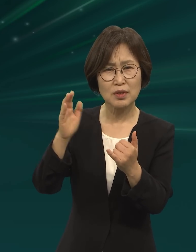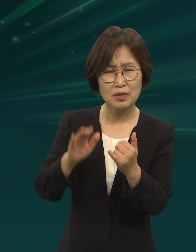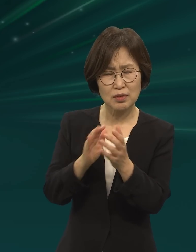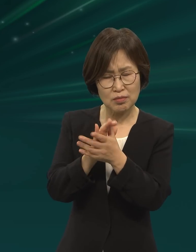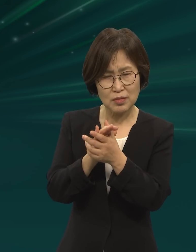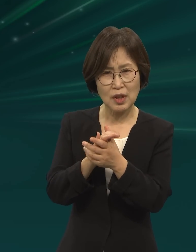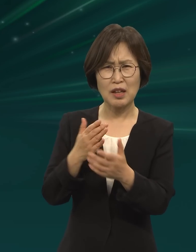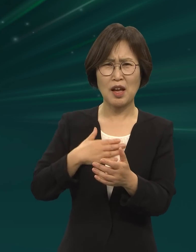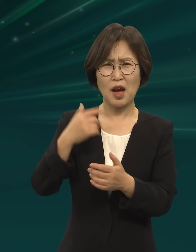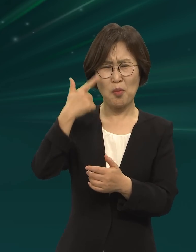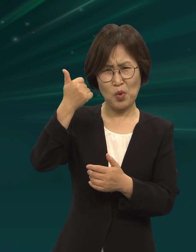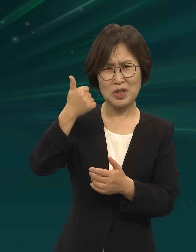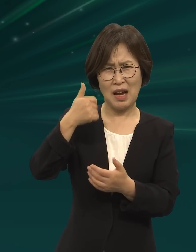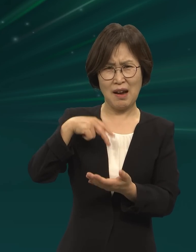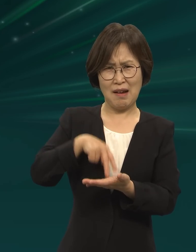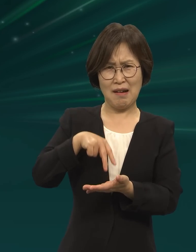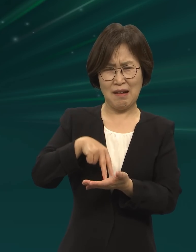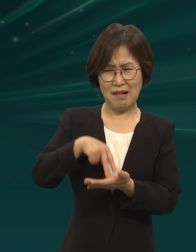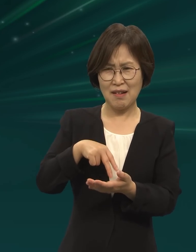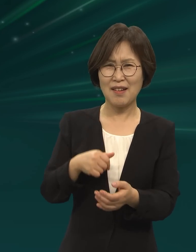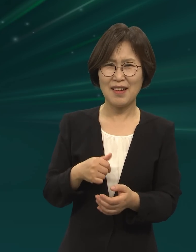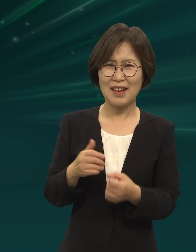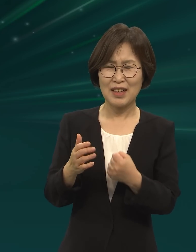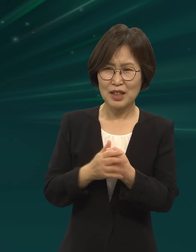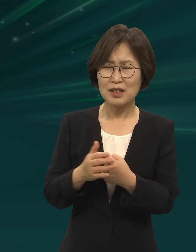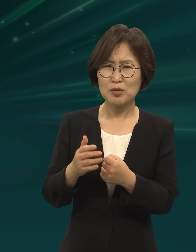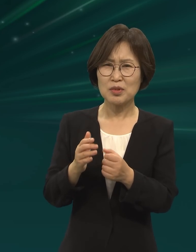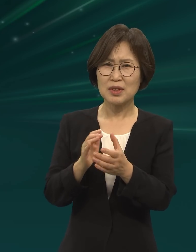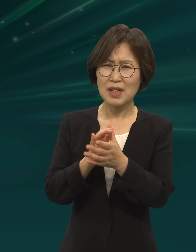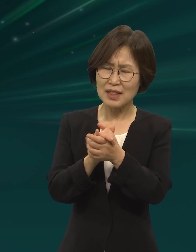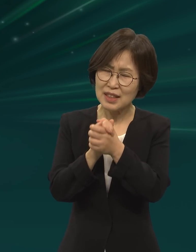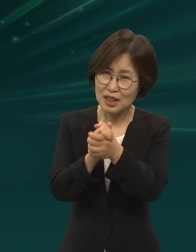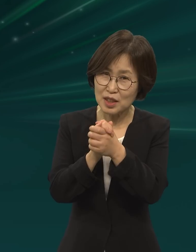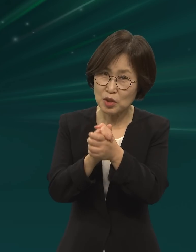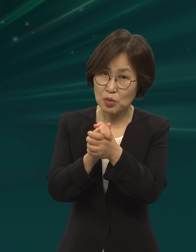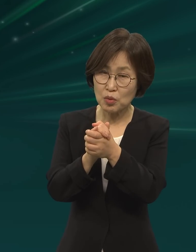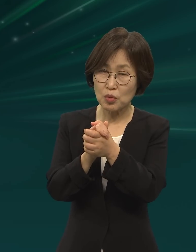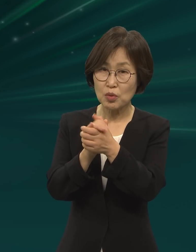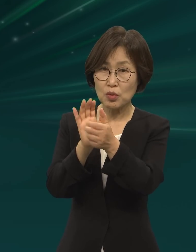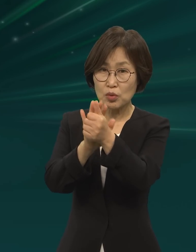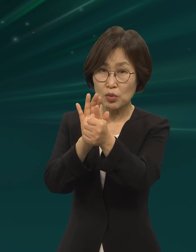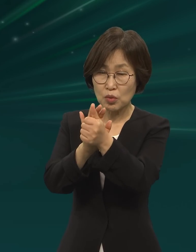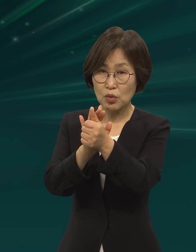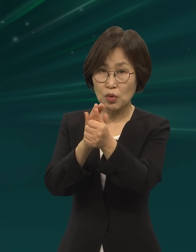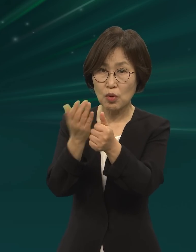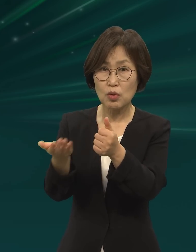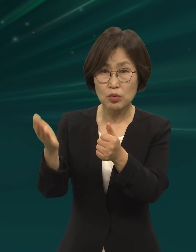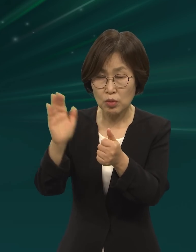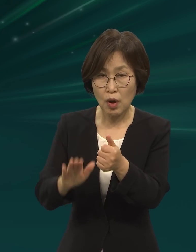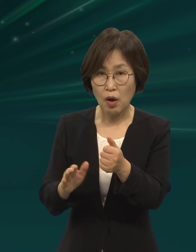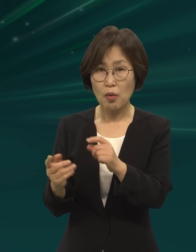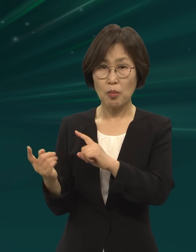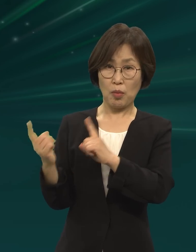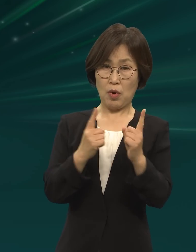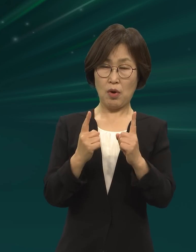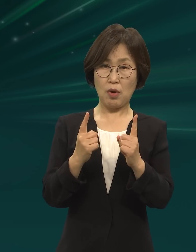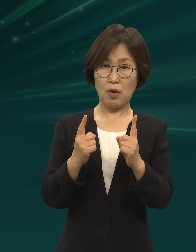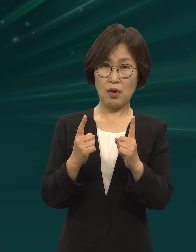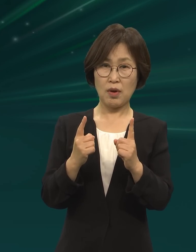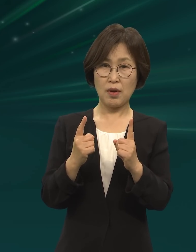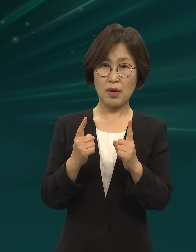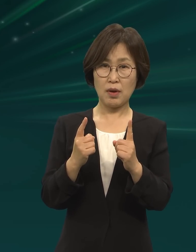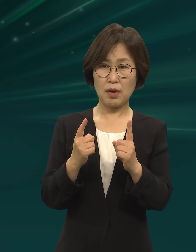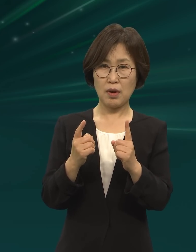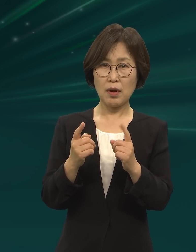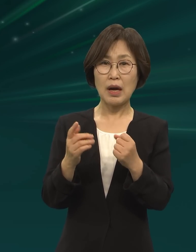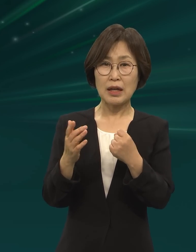그냥 목사이니까 기도 안 할래요 이런 말 할 수가 없잖아요. 기도했는데 그분이 좋아졌어요. 그분이 좋아지니까 그분이